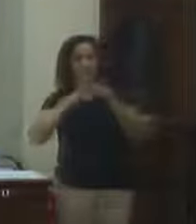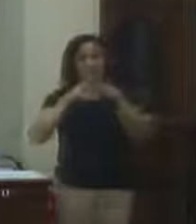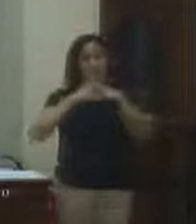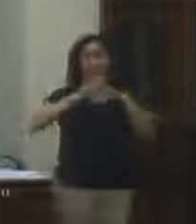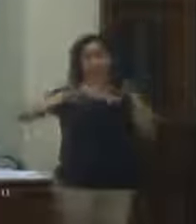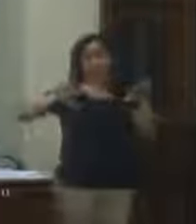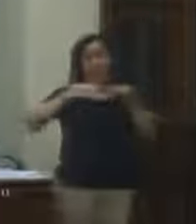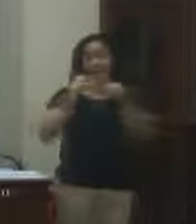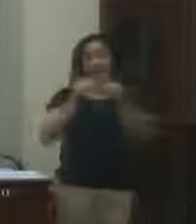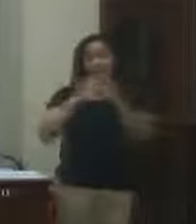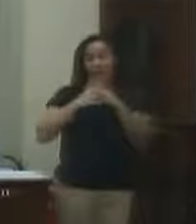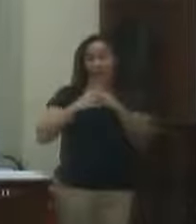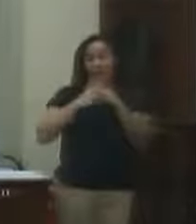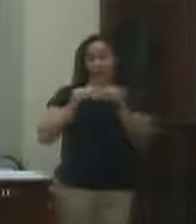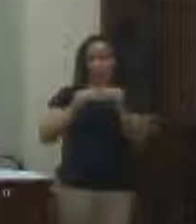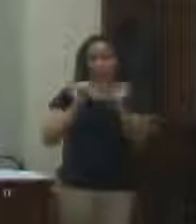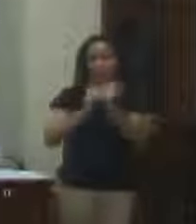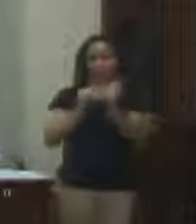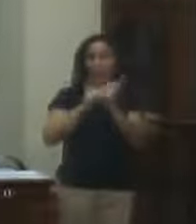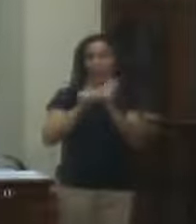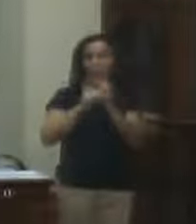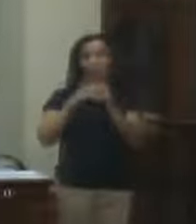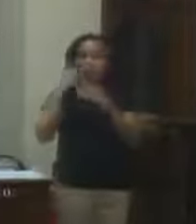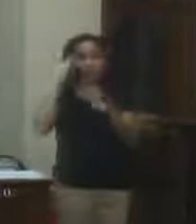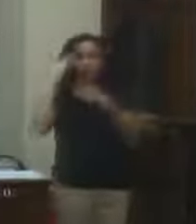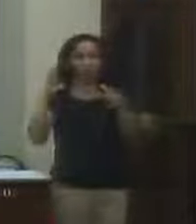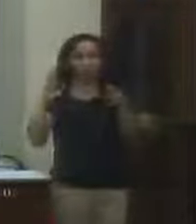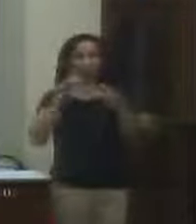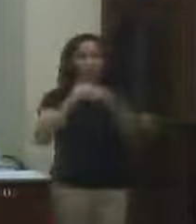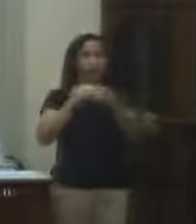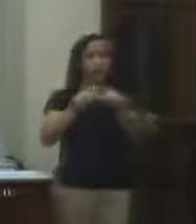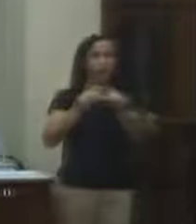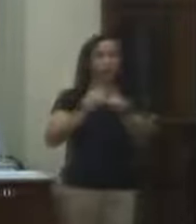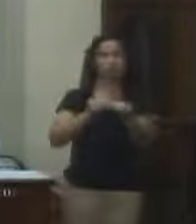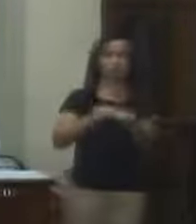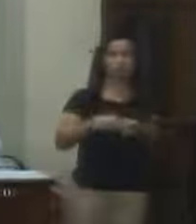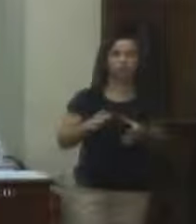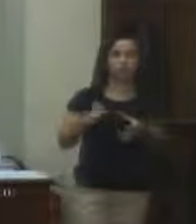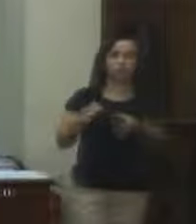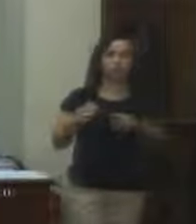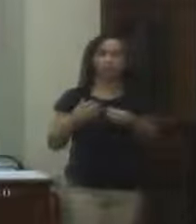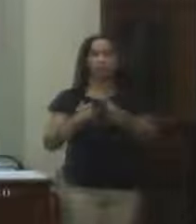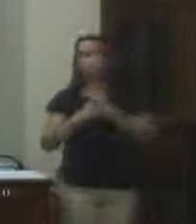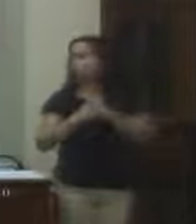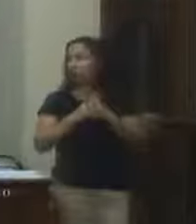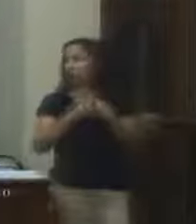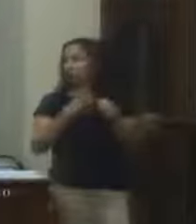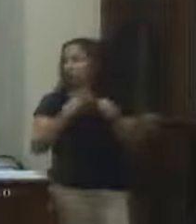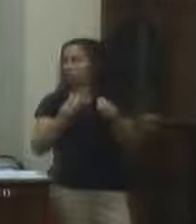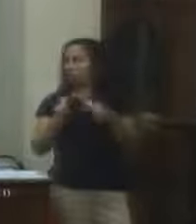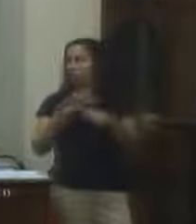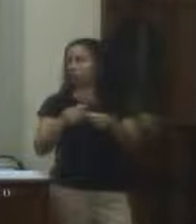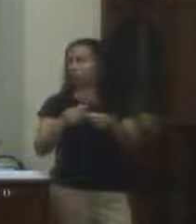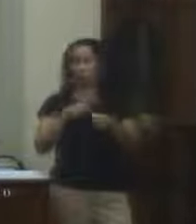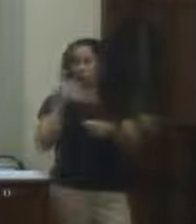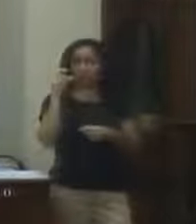grande. A falta de sintonia dentro do governo, doutor, está muito